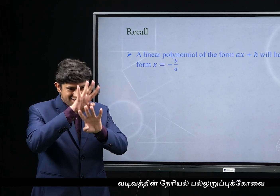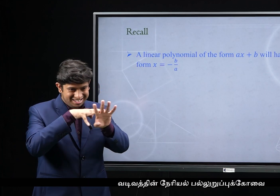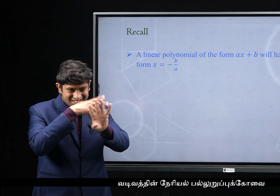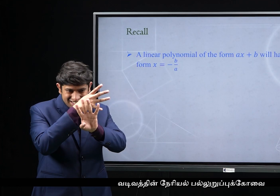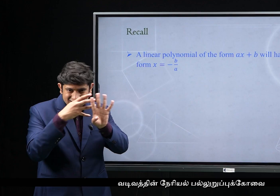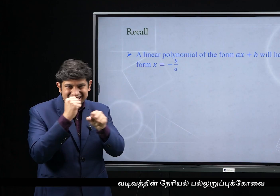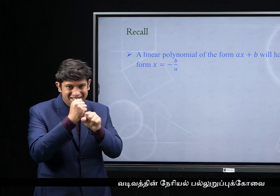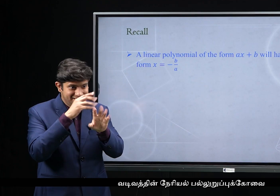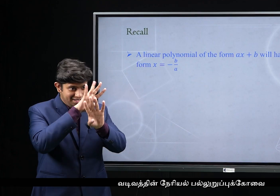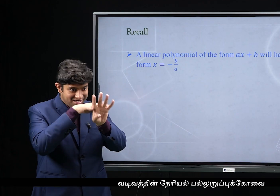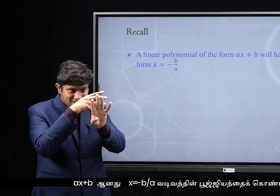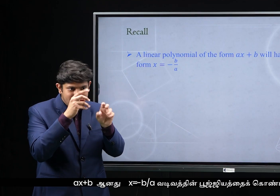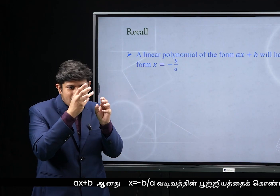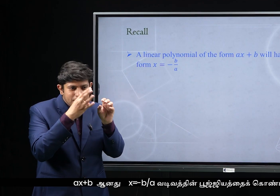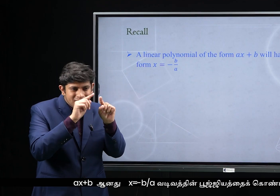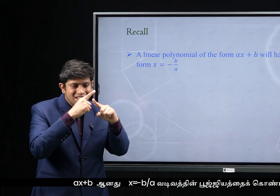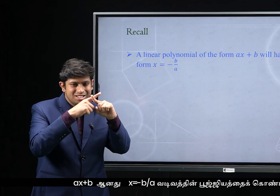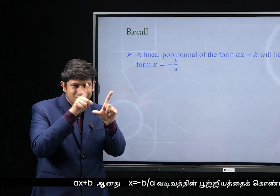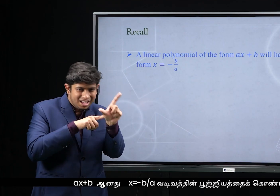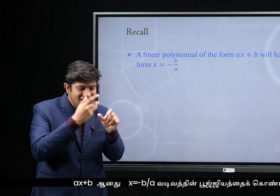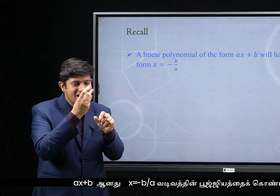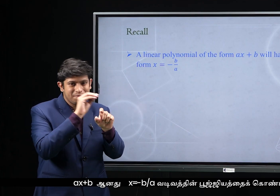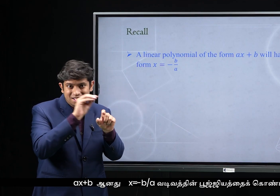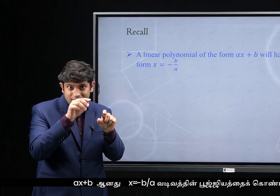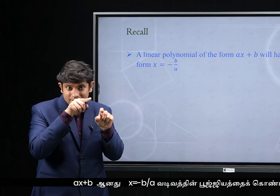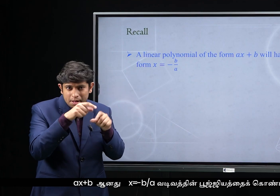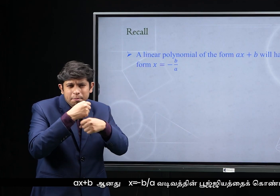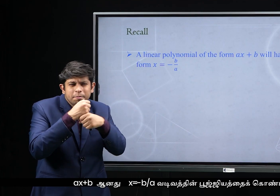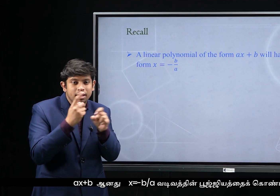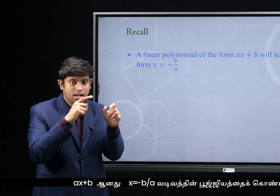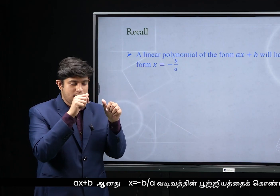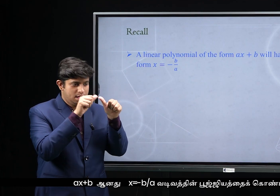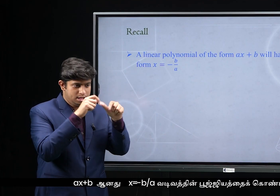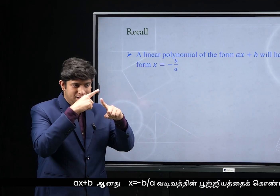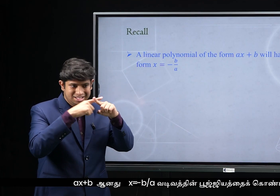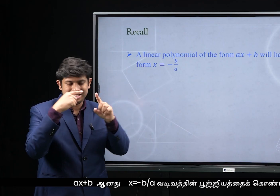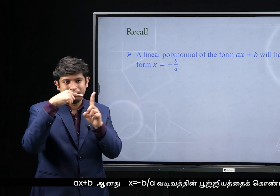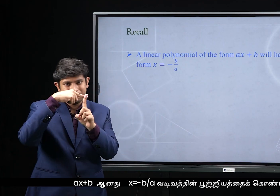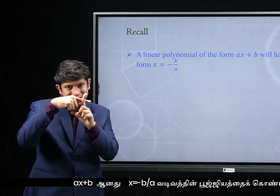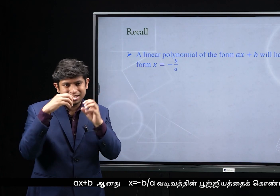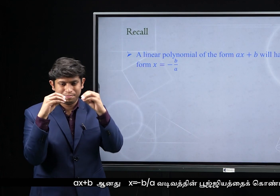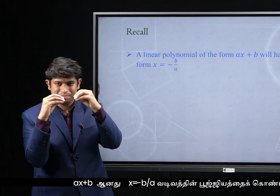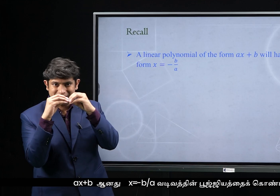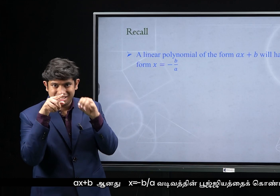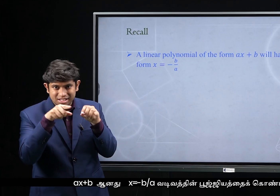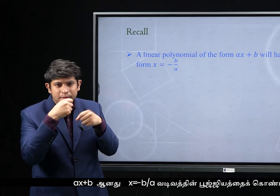வடிவத்தின் நேரியல் பல்லுறுப்புக்கோவை ax கூட்டல் b ஆனது x ஈடு கழித்தல் b கீழ்க்கோடு a வடிவத்தின்